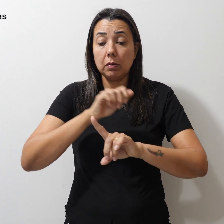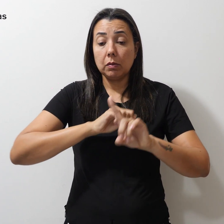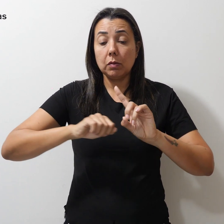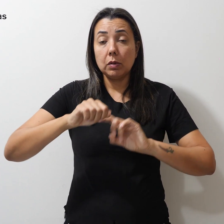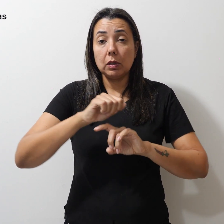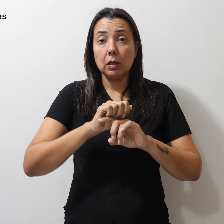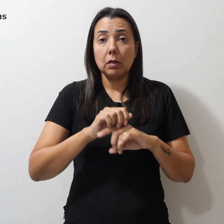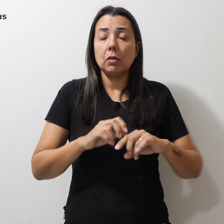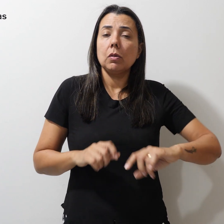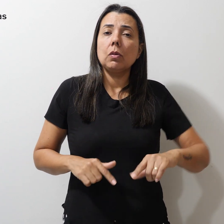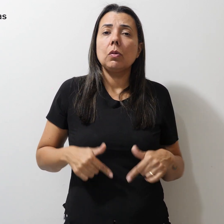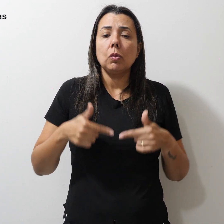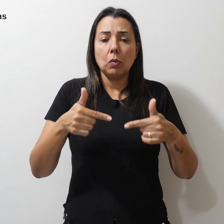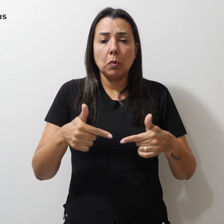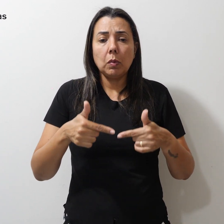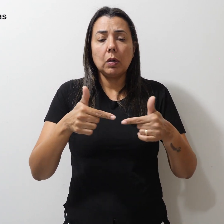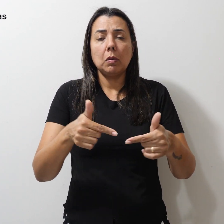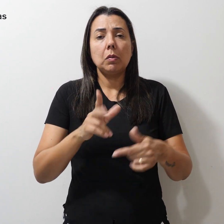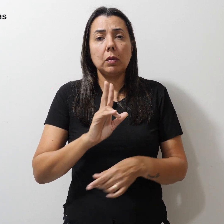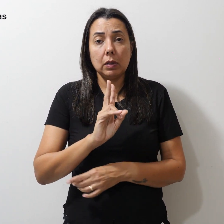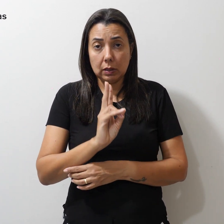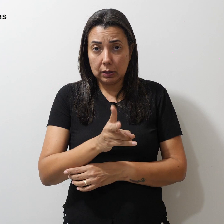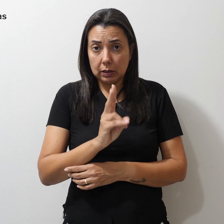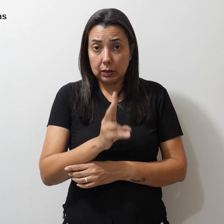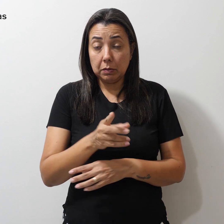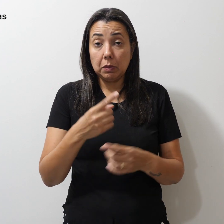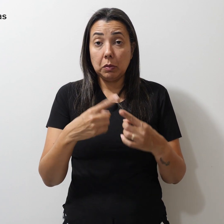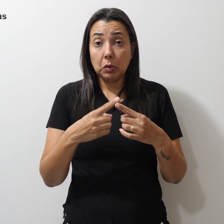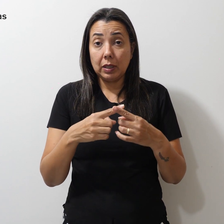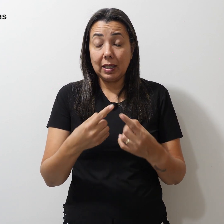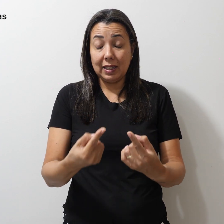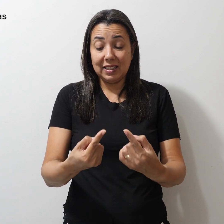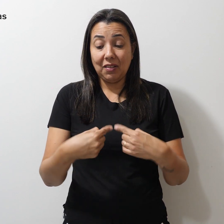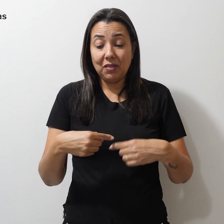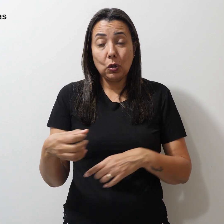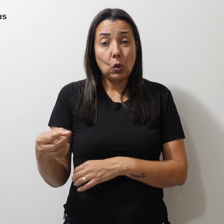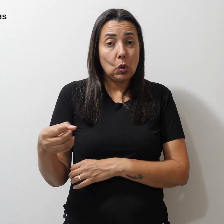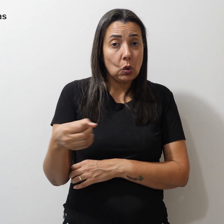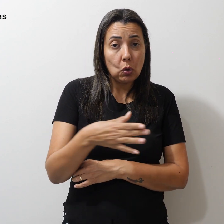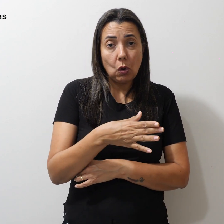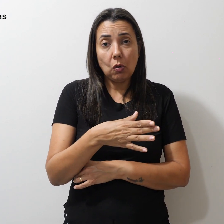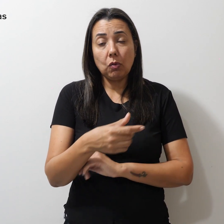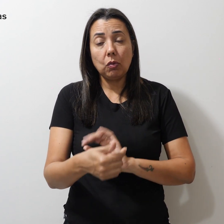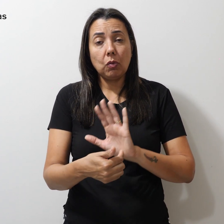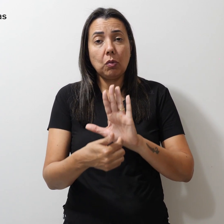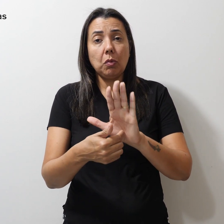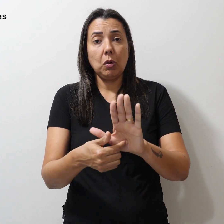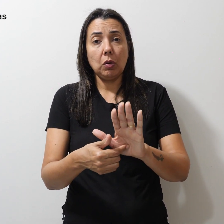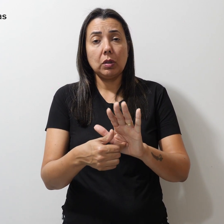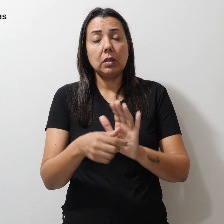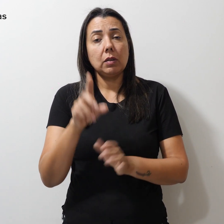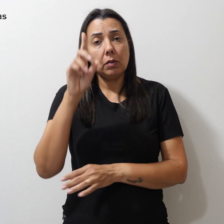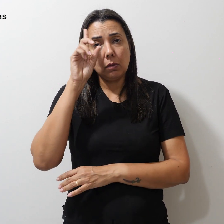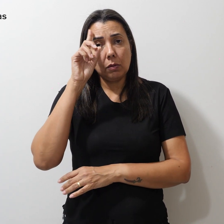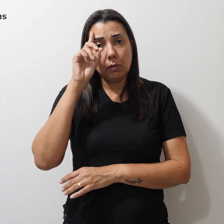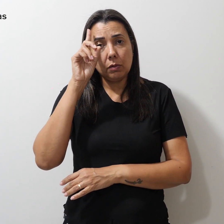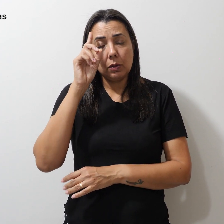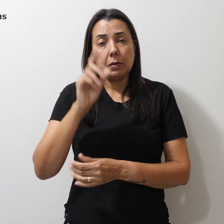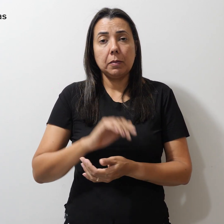Uma luta que é constante, pois desafios novos se apresentam a cada dia.